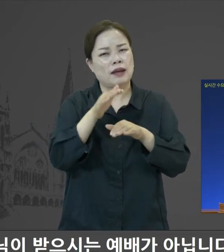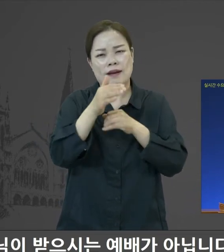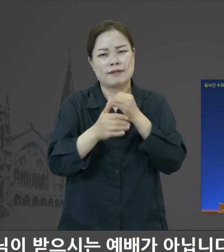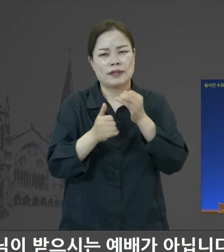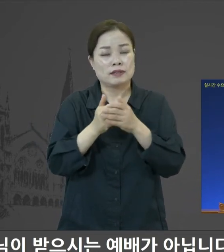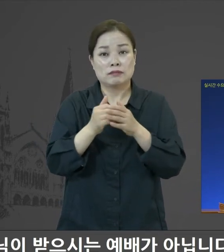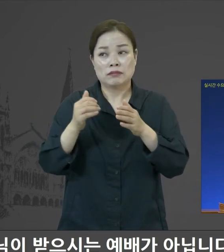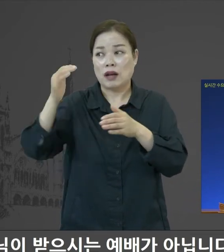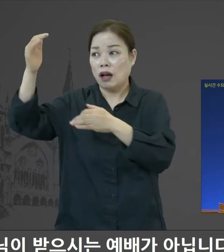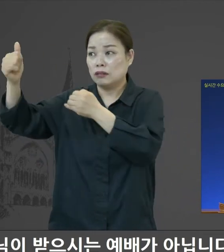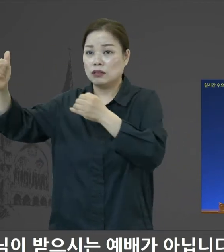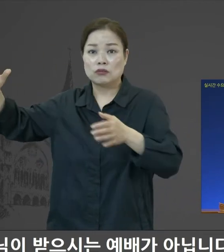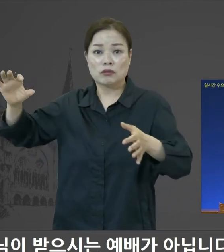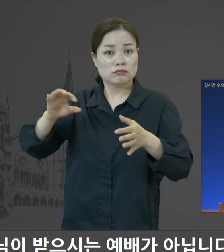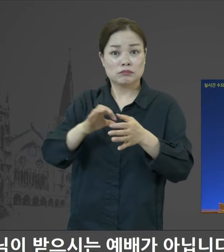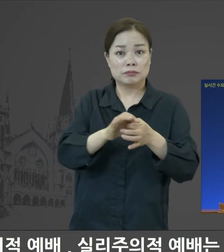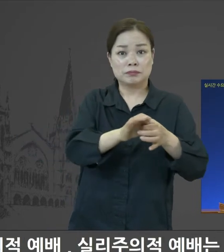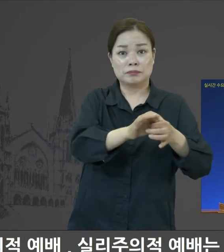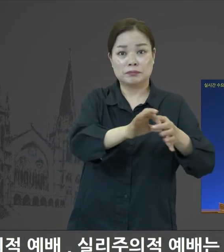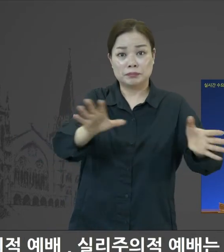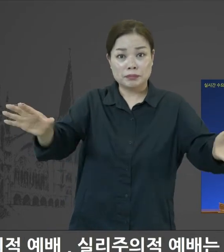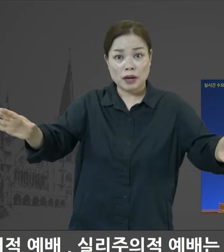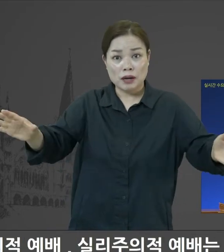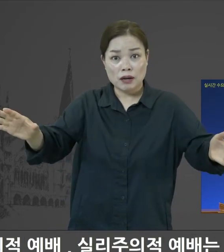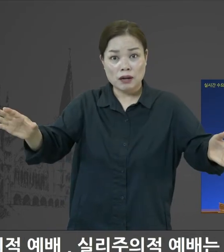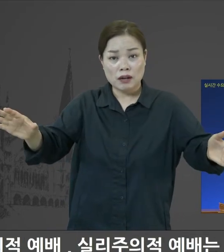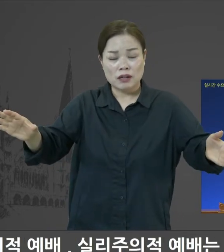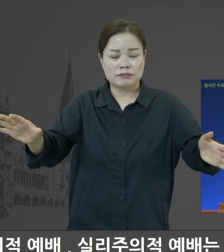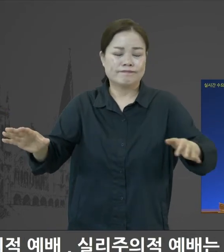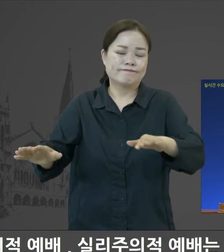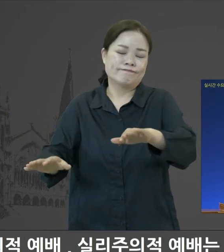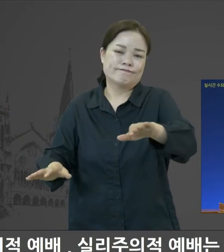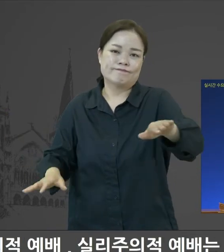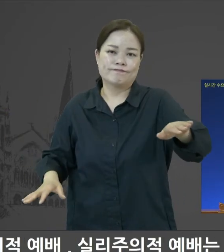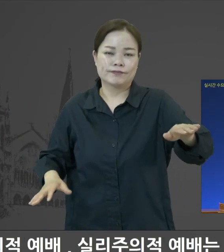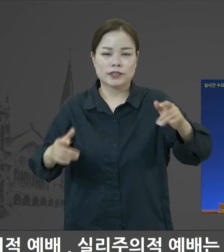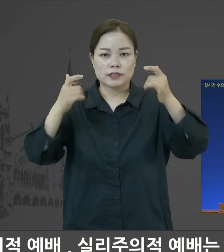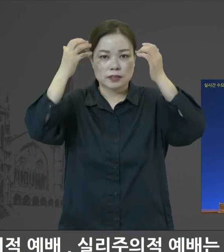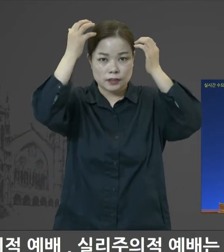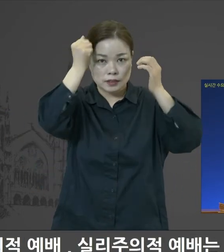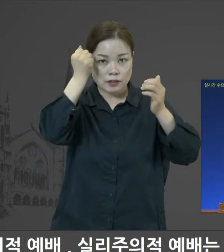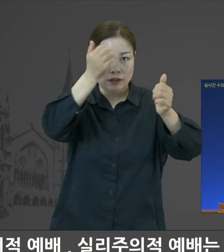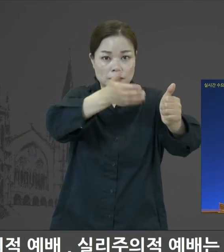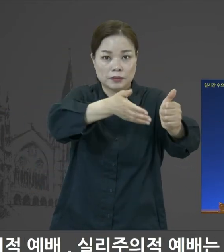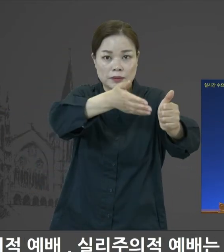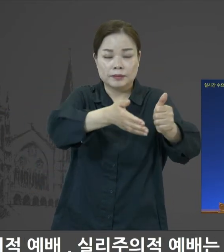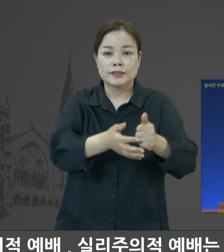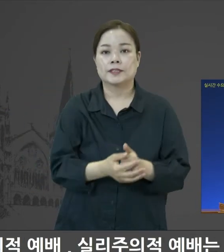하나님과 전혀 상관없는 예배가 될 수 있음을 우리는 명심해야 합니다.